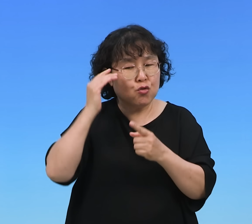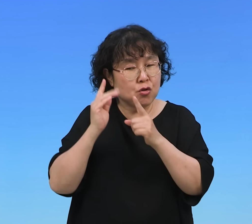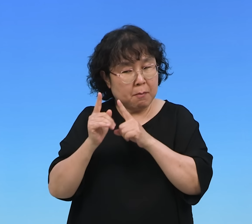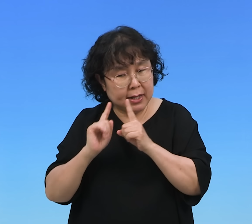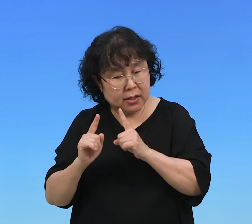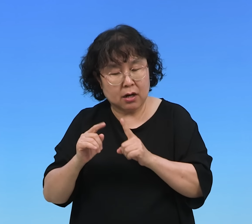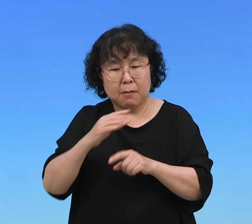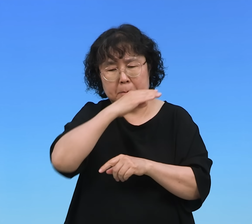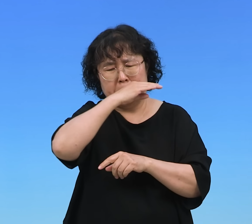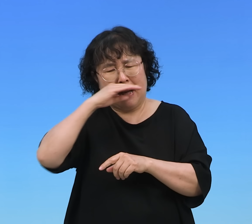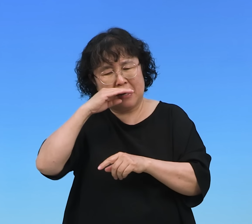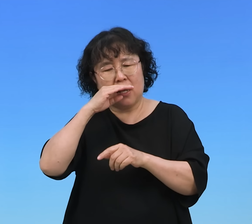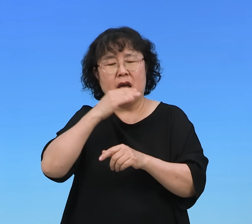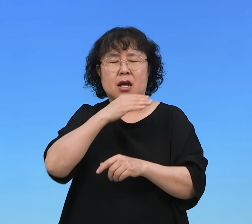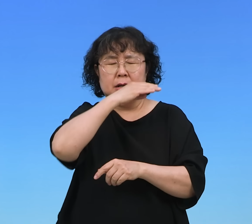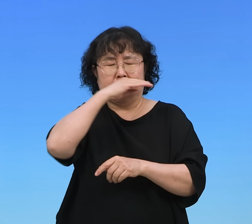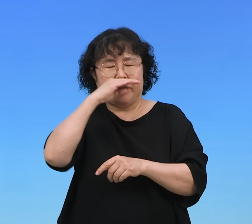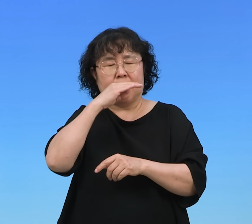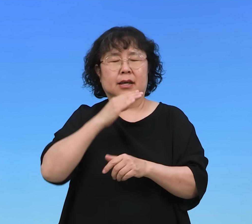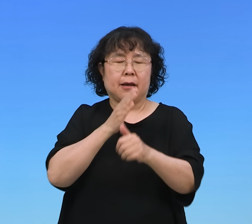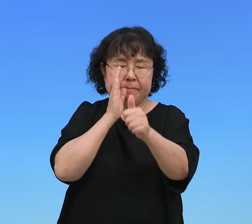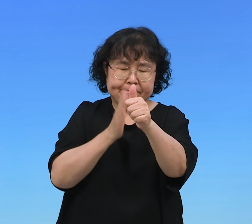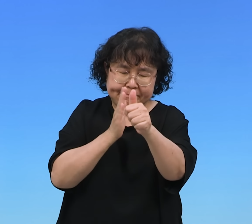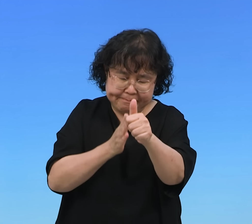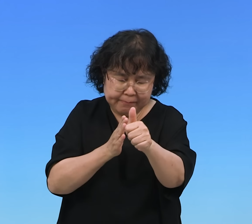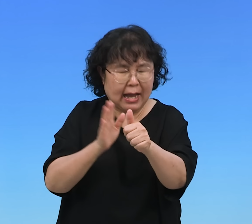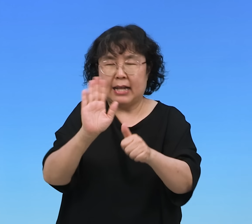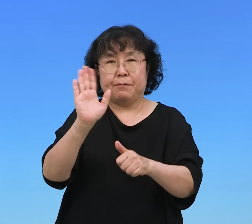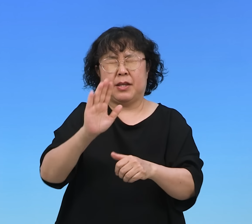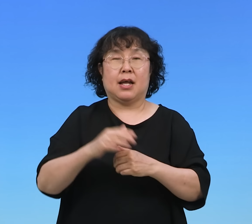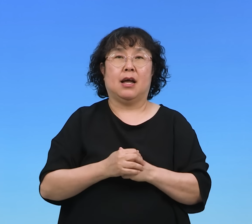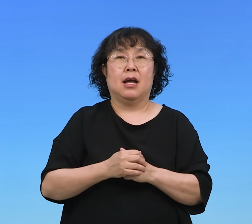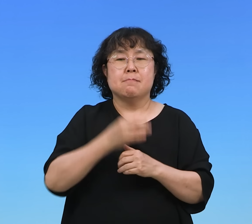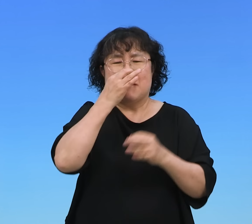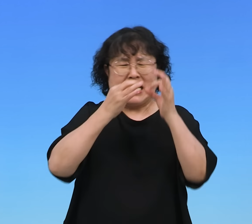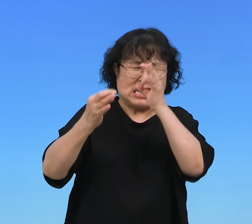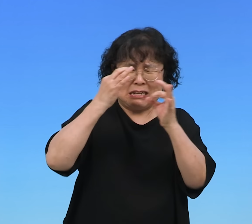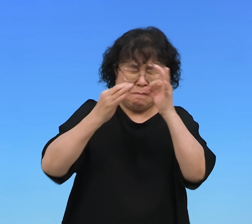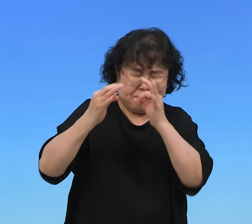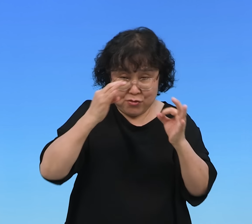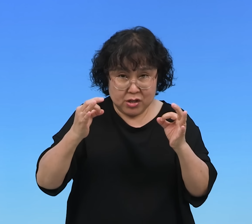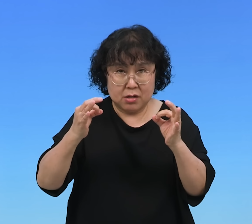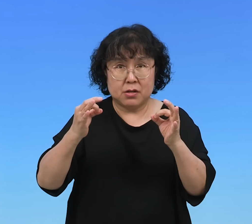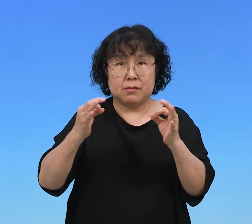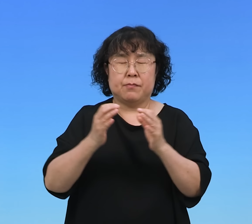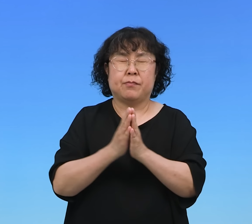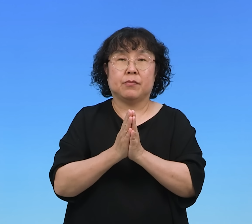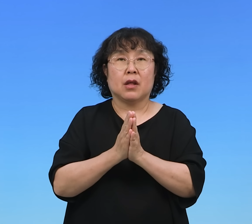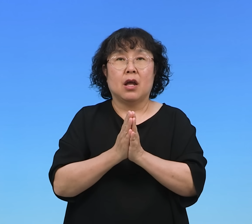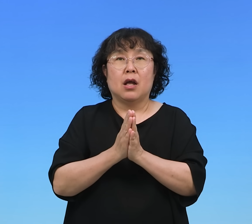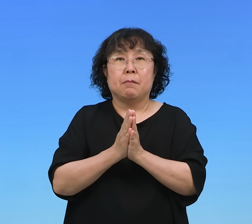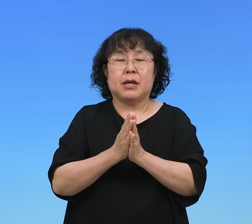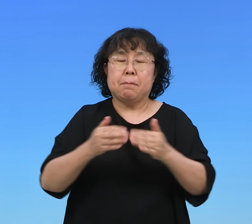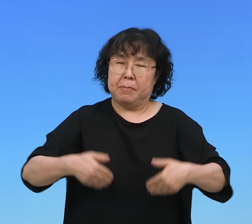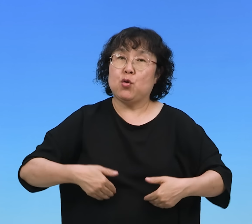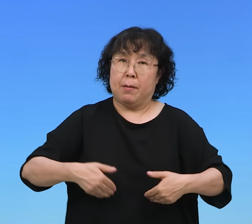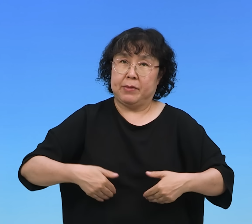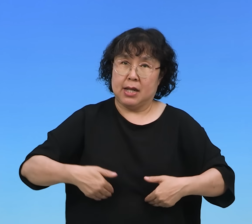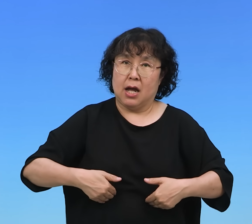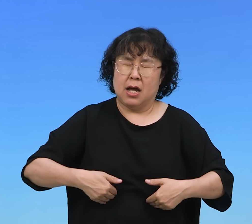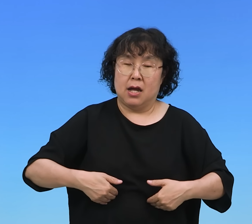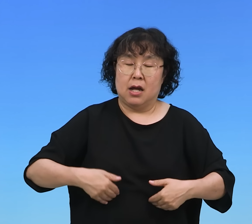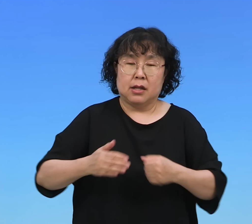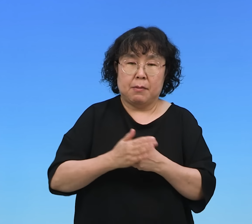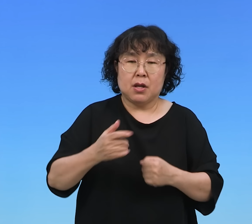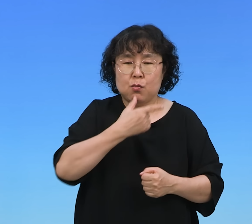보고 이민사회를 보면서 참 이 결핍이 없으심으로 인하여 부르짖음이 사라졌다고 한다면 딱 분당